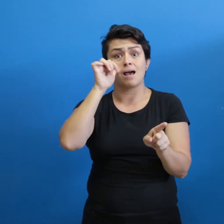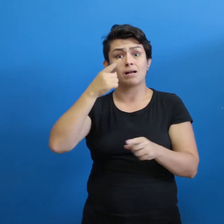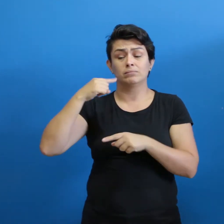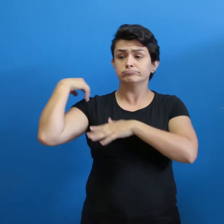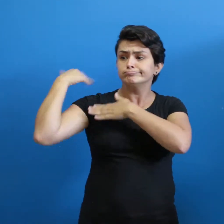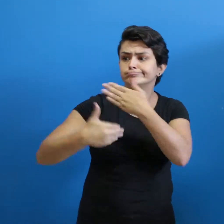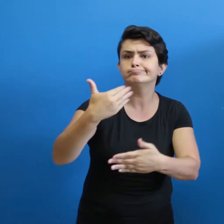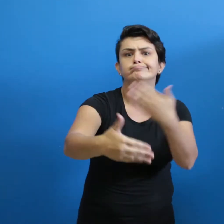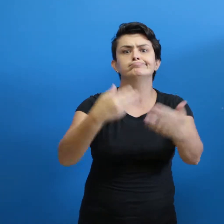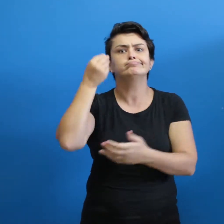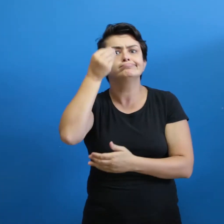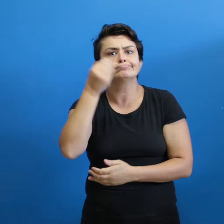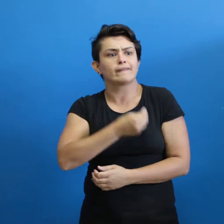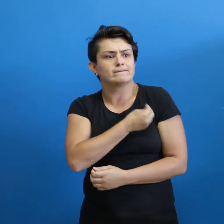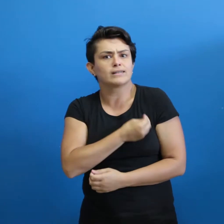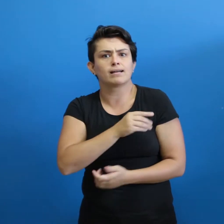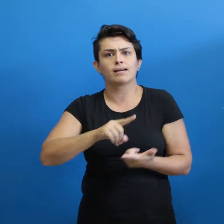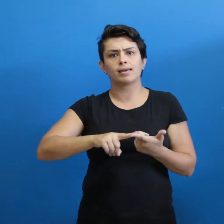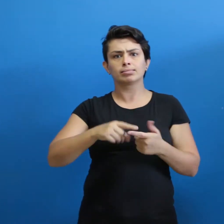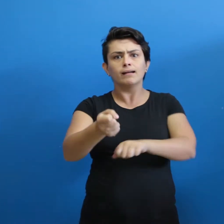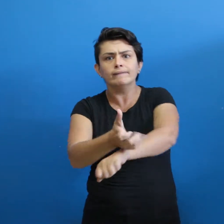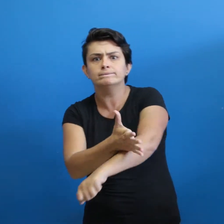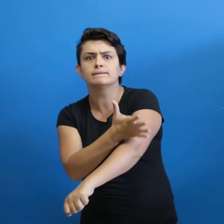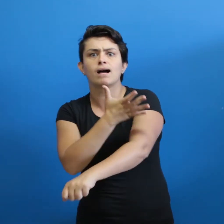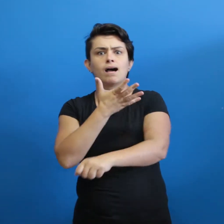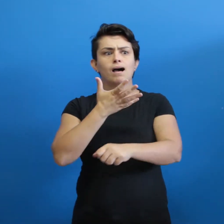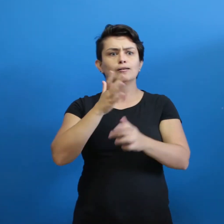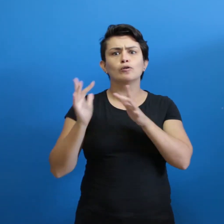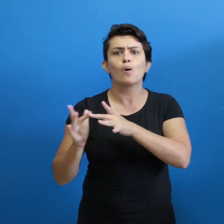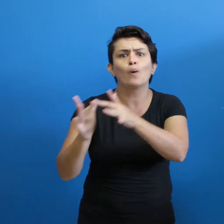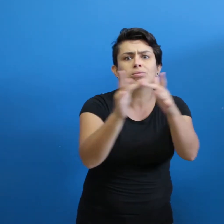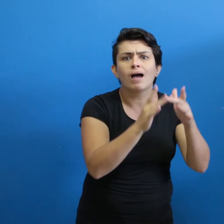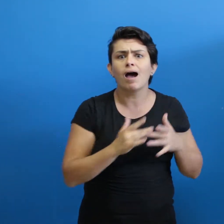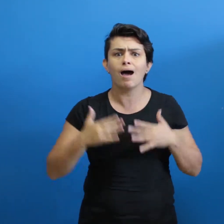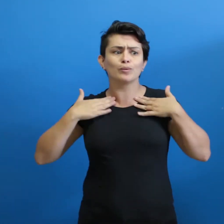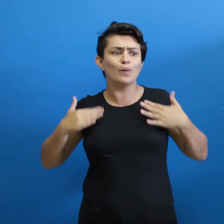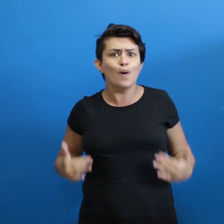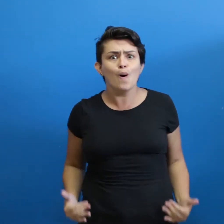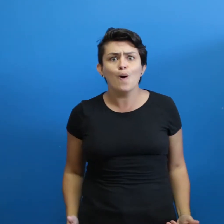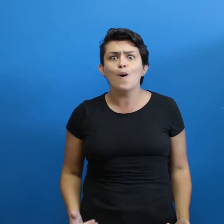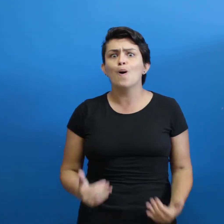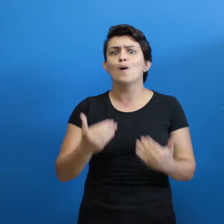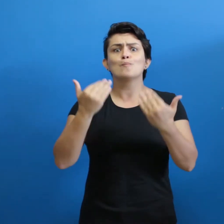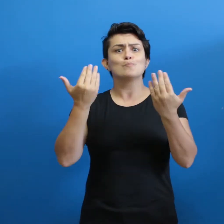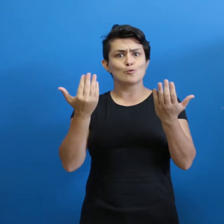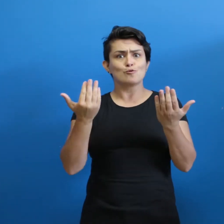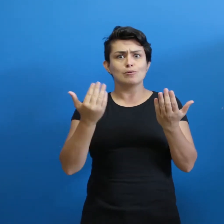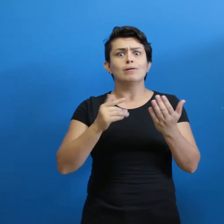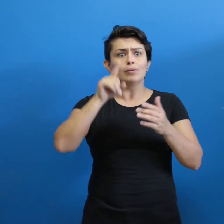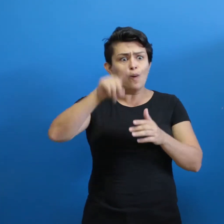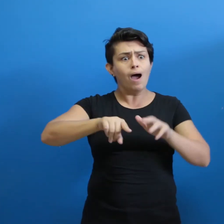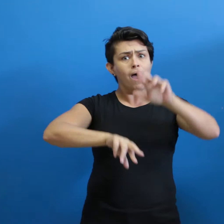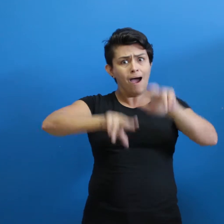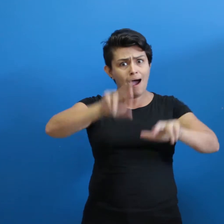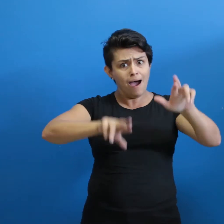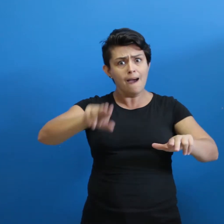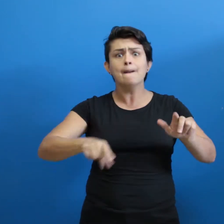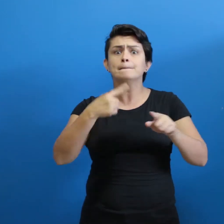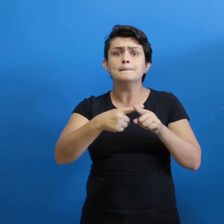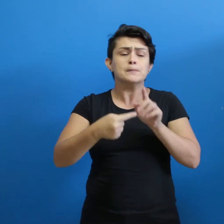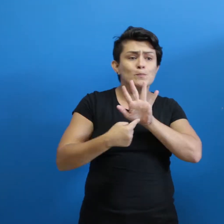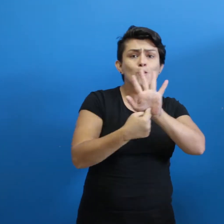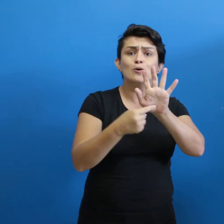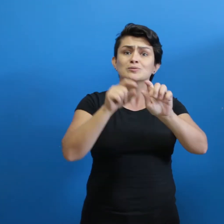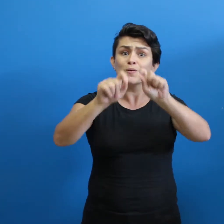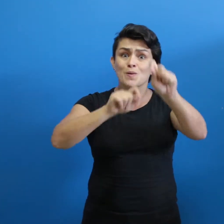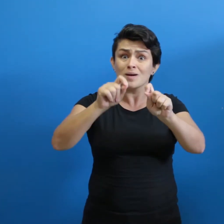corporal, com a nossa experiência afetiva. Portanto, os feminismos eles são plurais porque as mulheres vão estar em luta das questões que dizem respeito